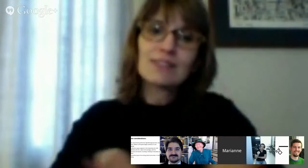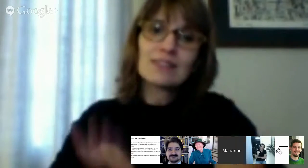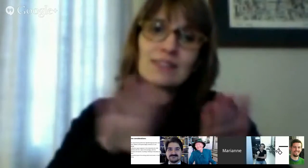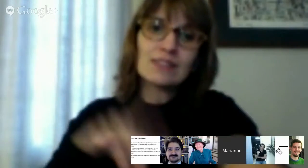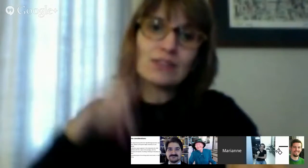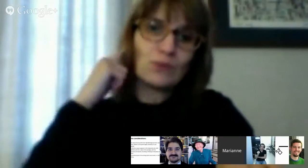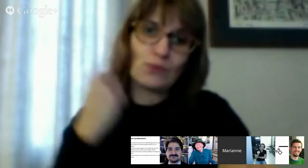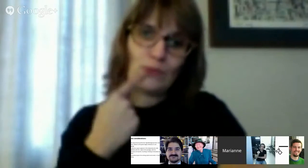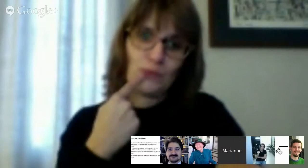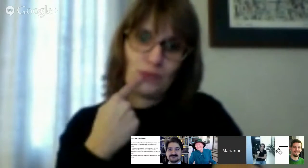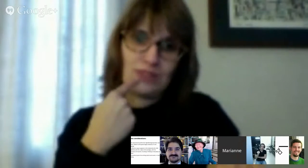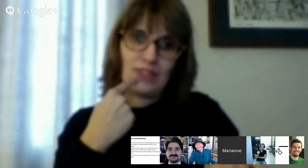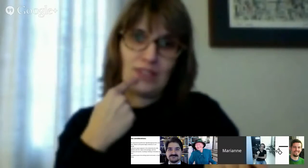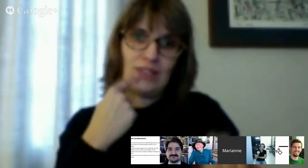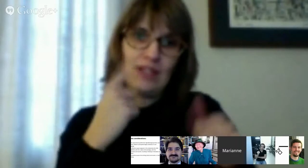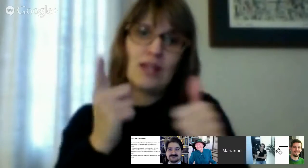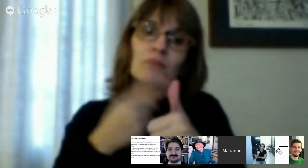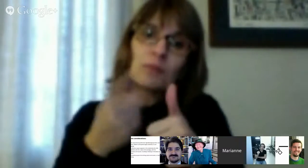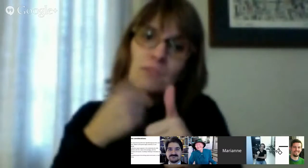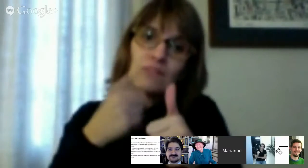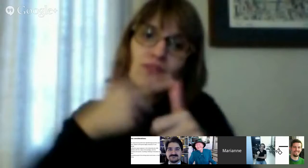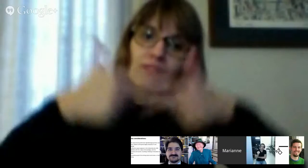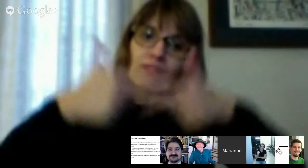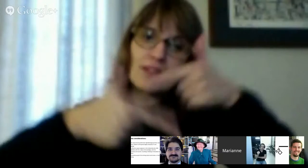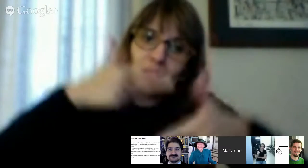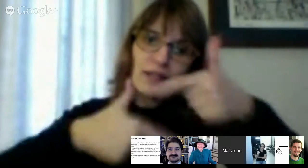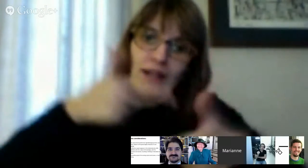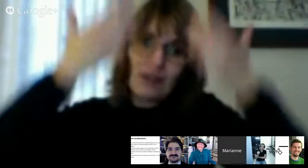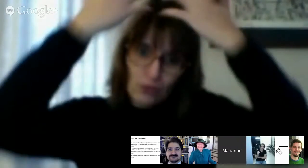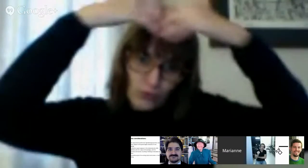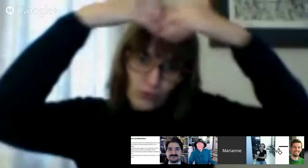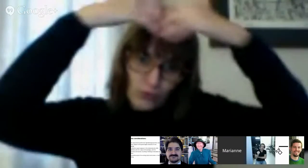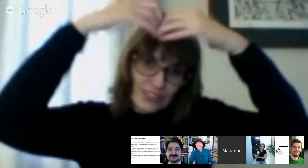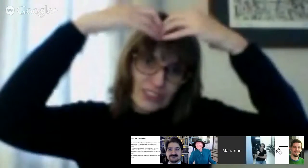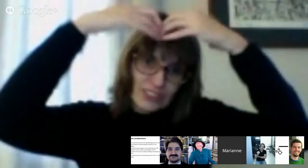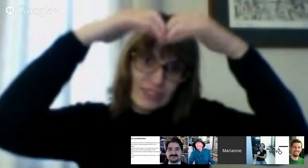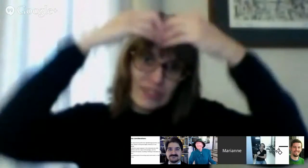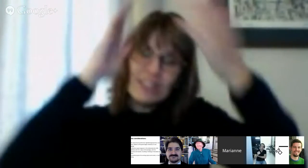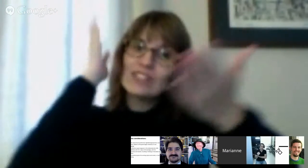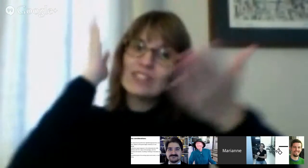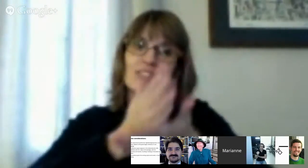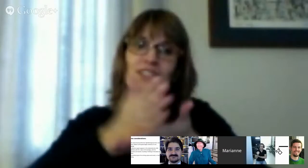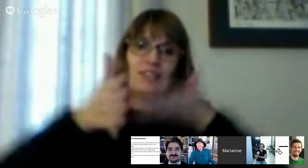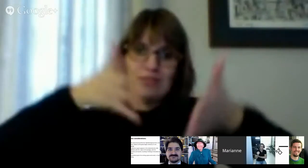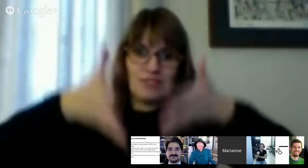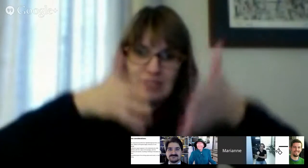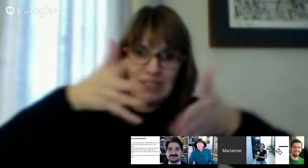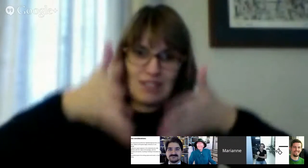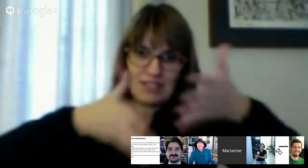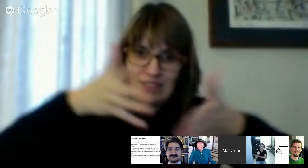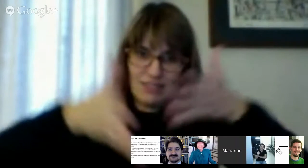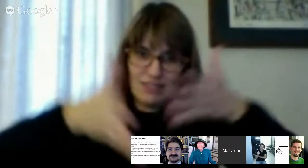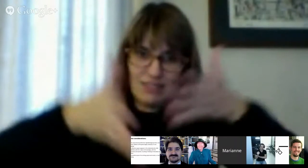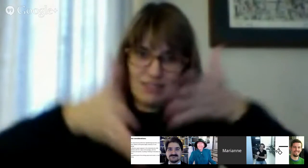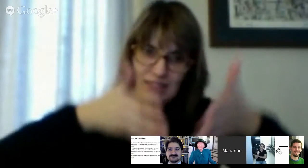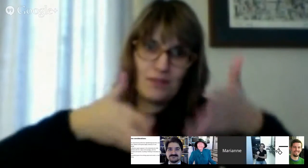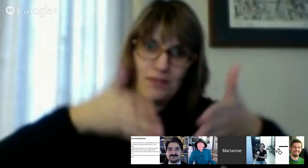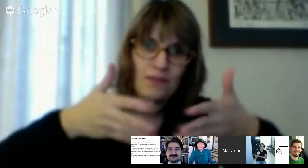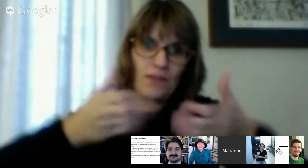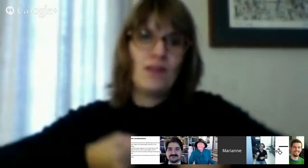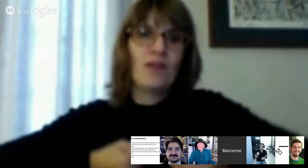Então, uma nova metodologia de ensino para a educação surda precisa ser trabalhada.